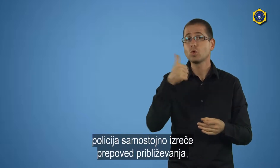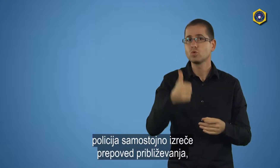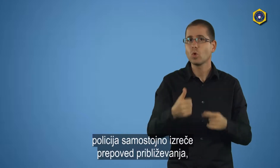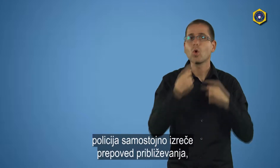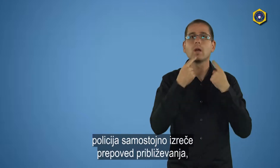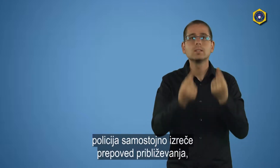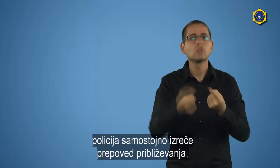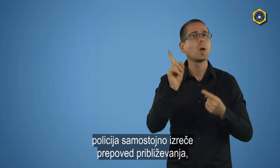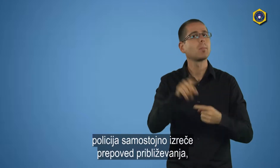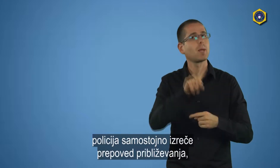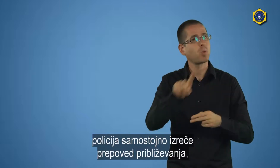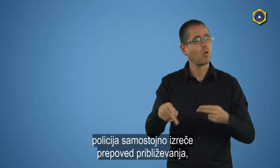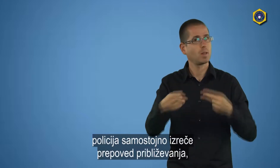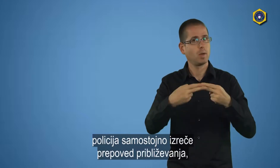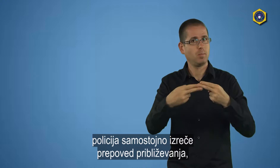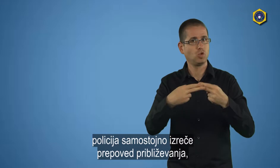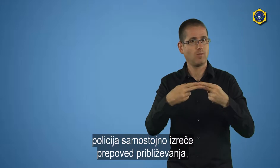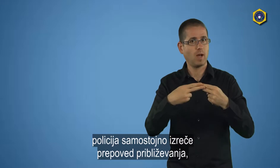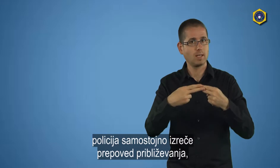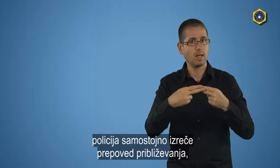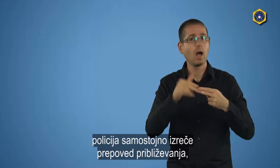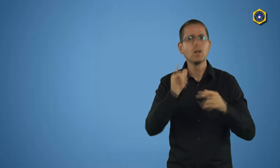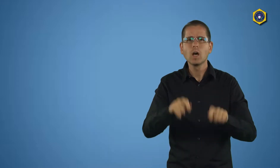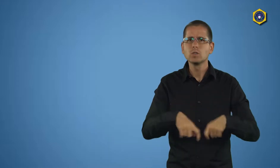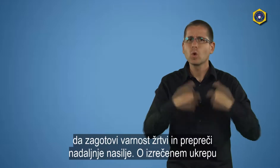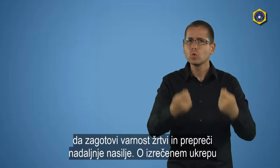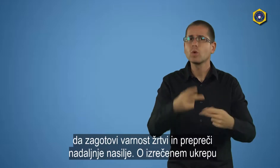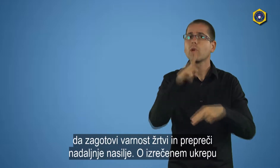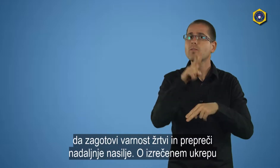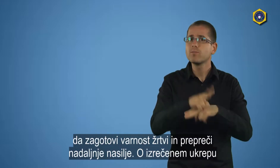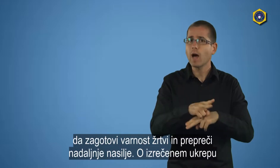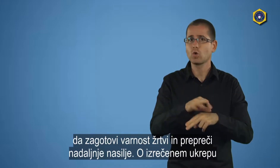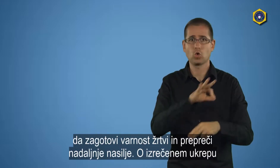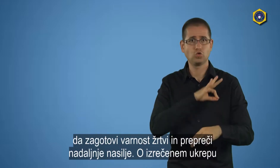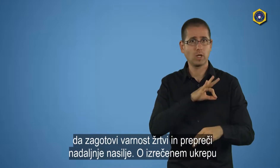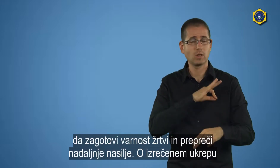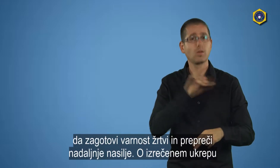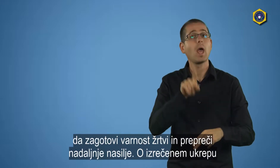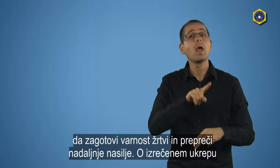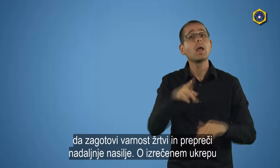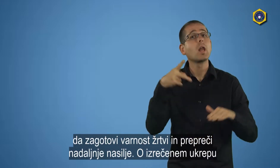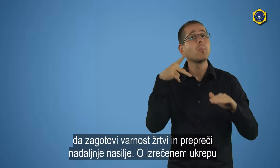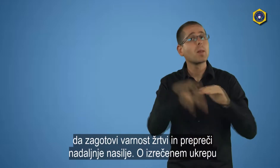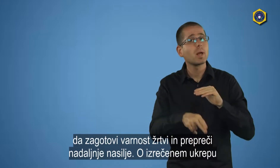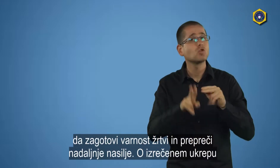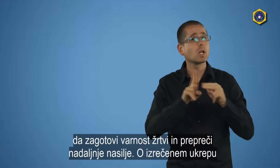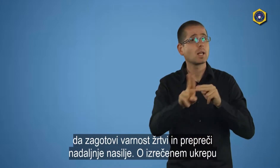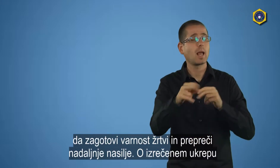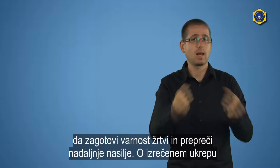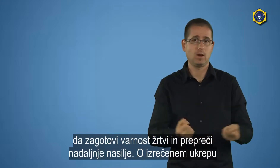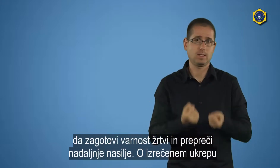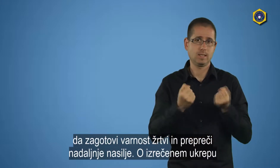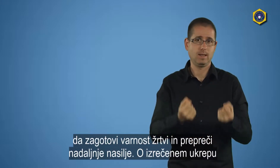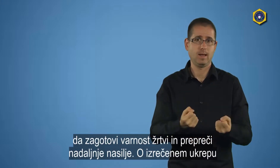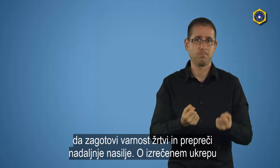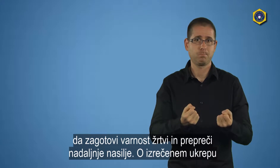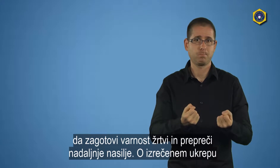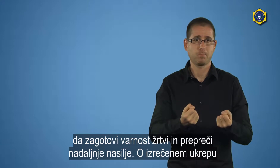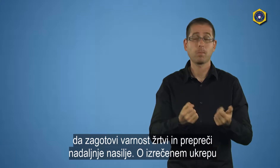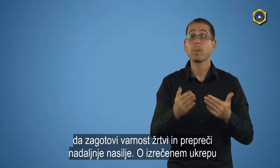izreče prepoved približevanja, da zagotovi varnost žrtvi in prepreči nadaljnje nasilje.